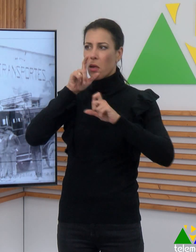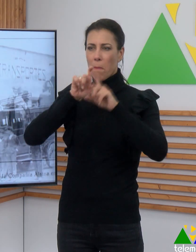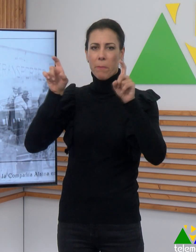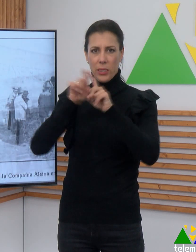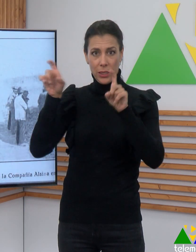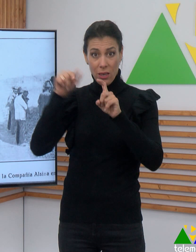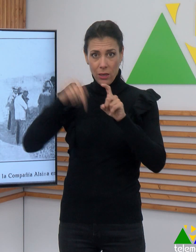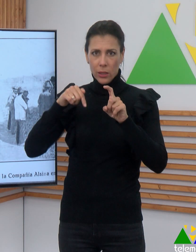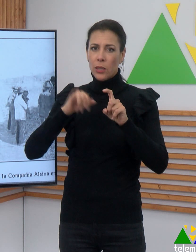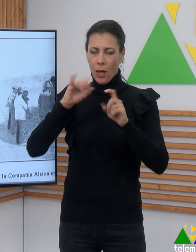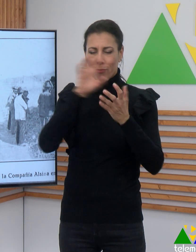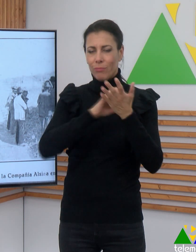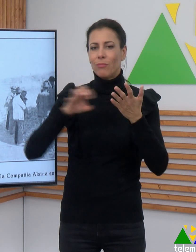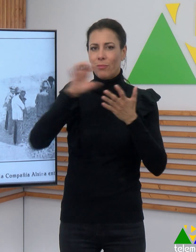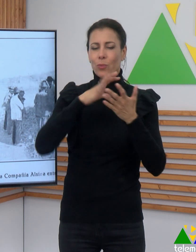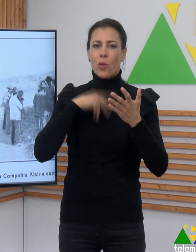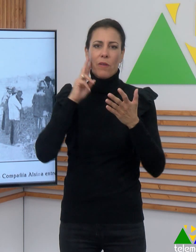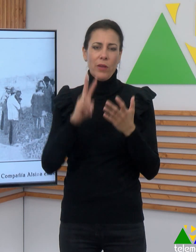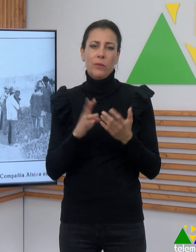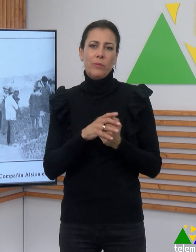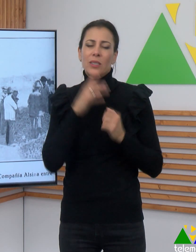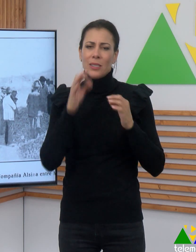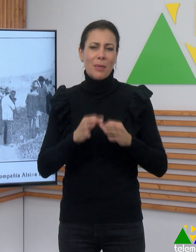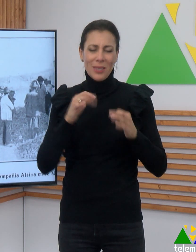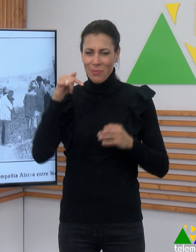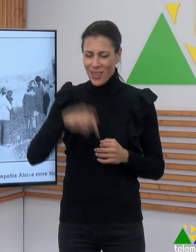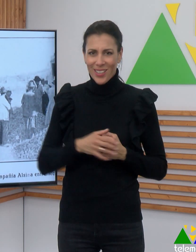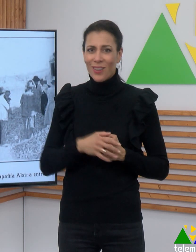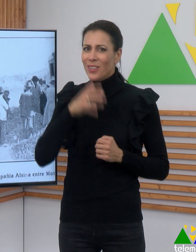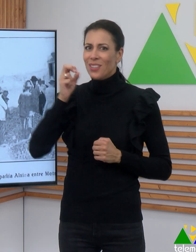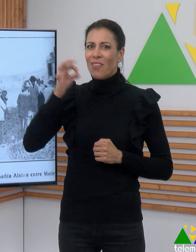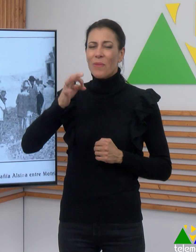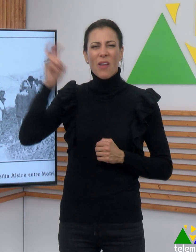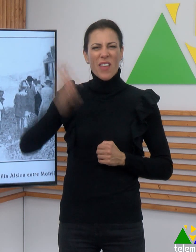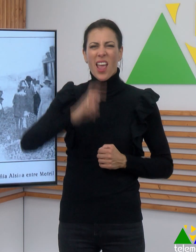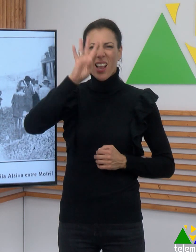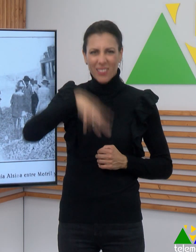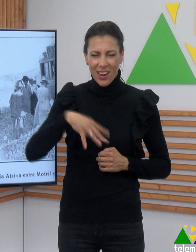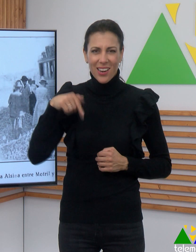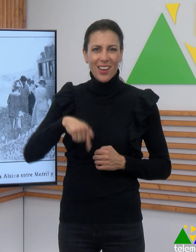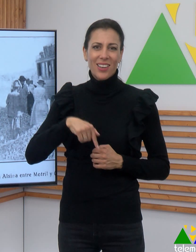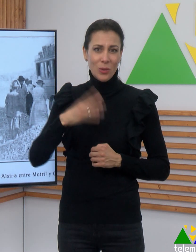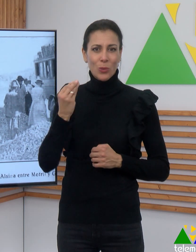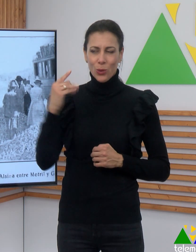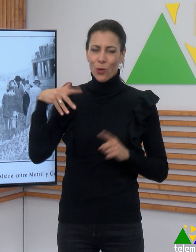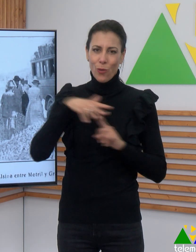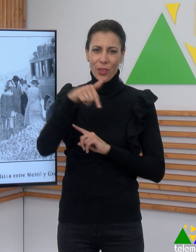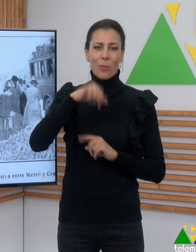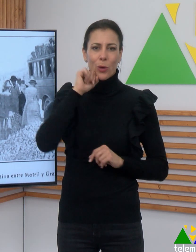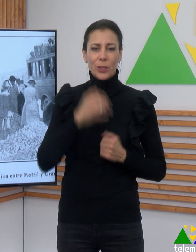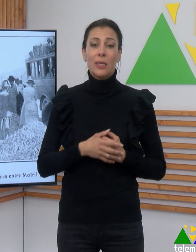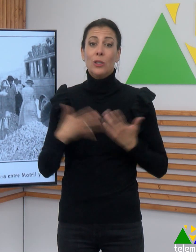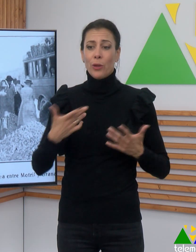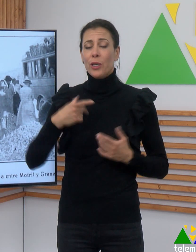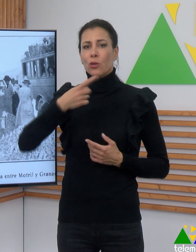establecen en Motril, pues, dedicadas siempre por catalanes motrileños. Claro, se establecen. Sí. Y nosotros que iremos lógicamente también al Varadero y conoceremos